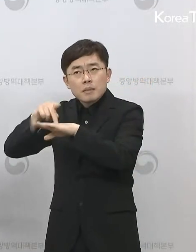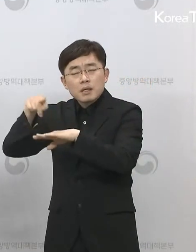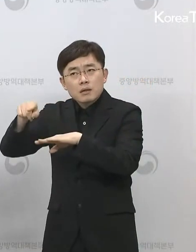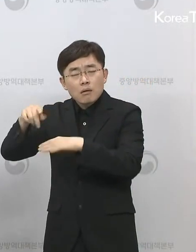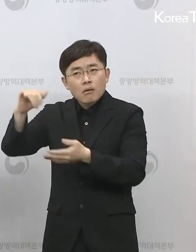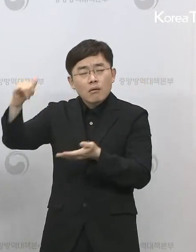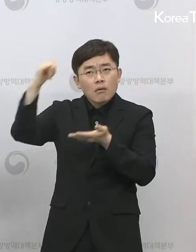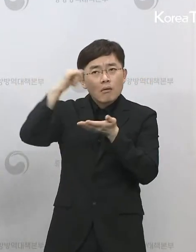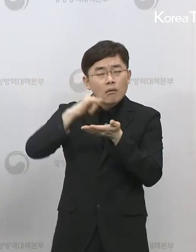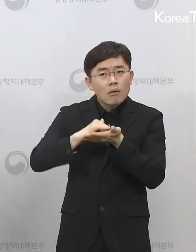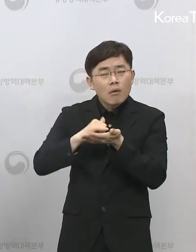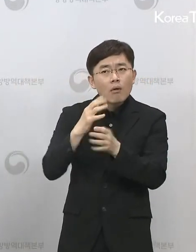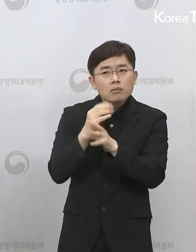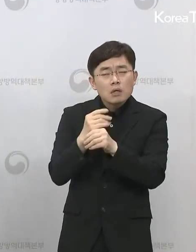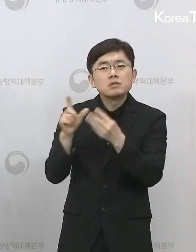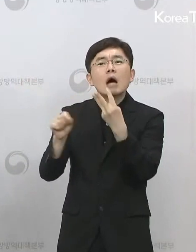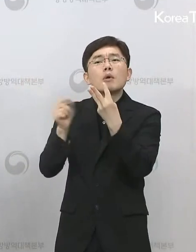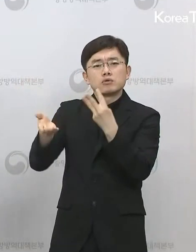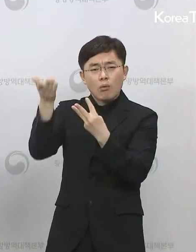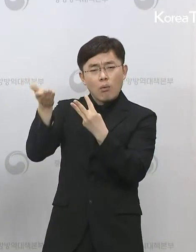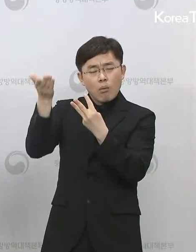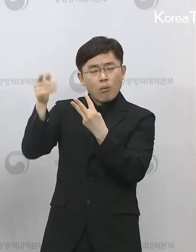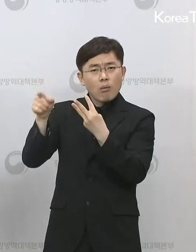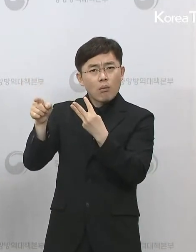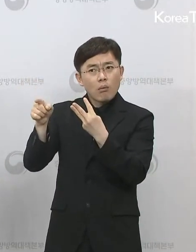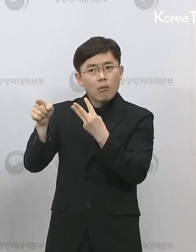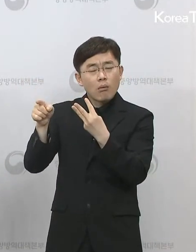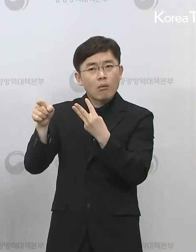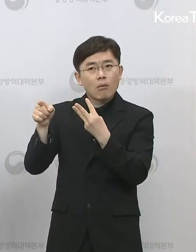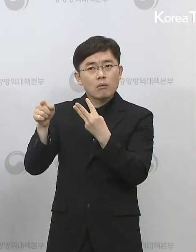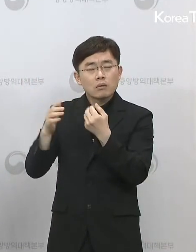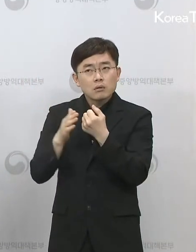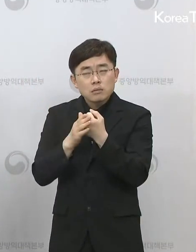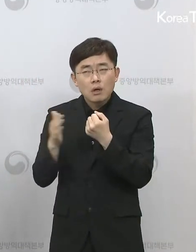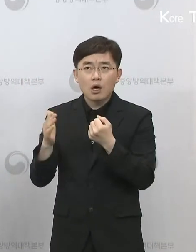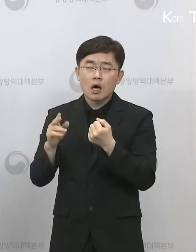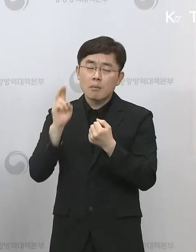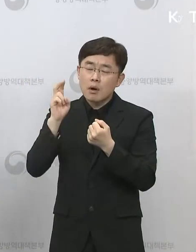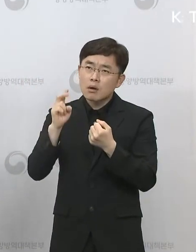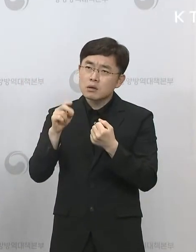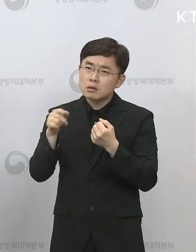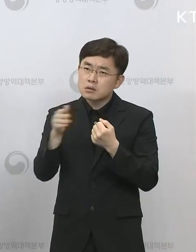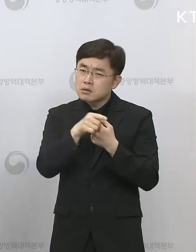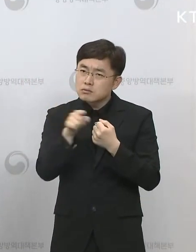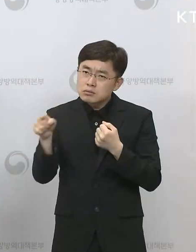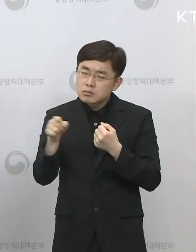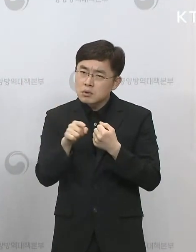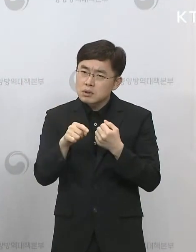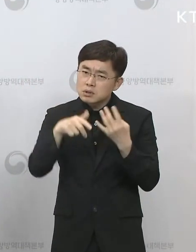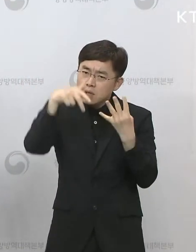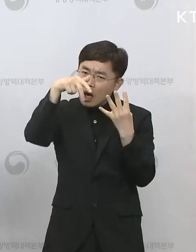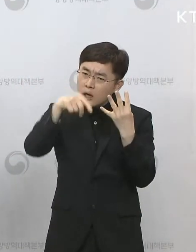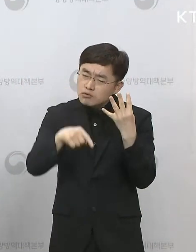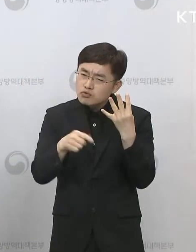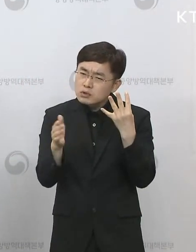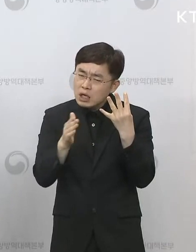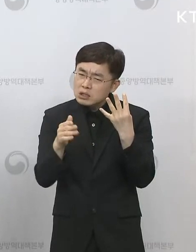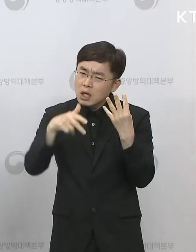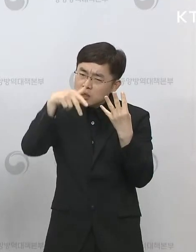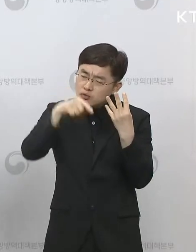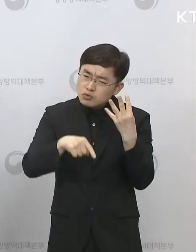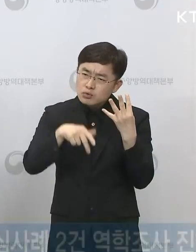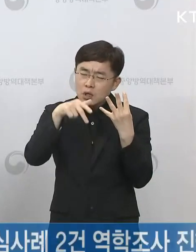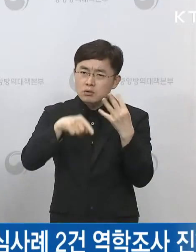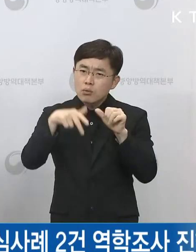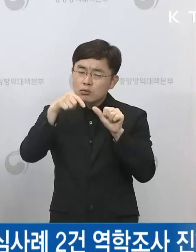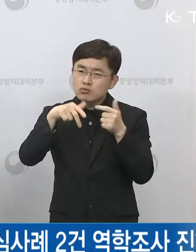돌아온 시점은 3월 초가 되겠습니다. 그래서 4주보다는 조금 더 한 6주 내지 7주 정도의